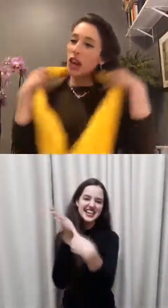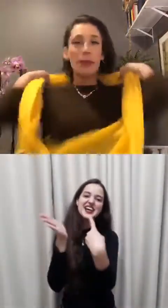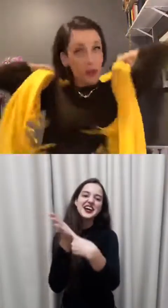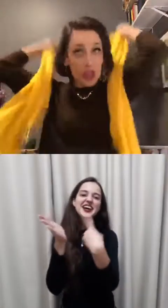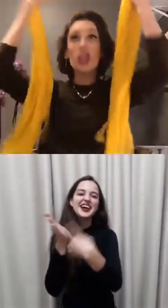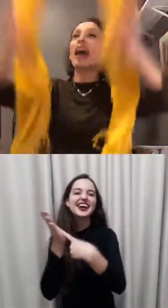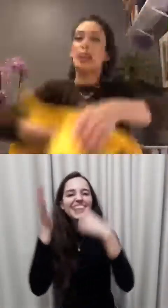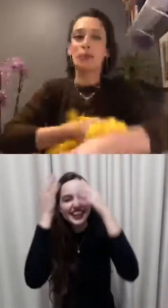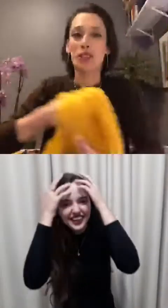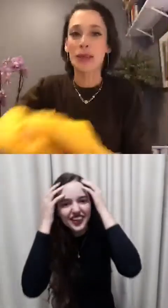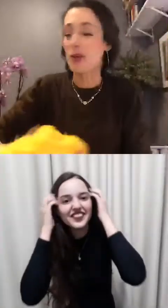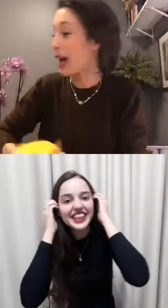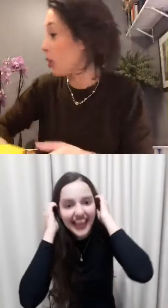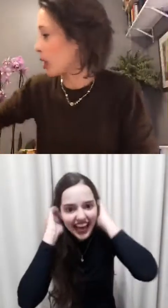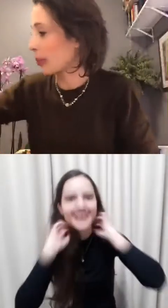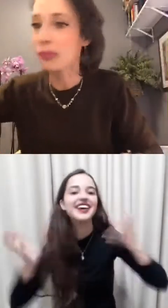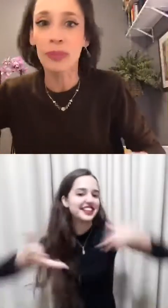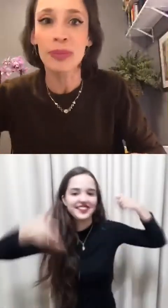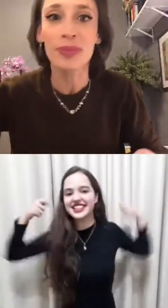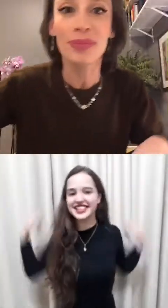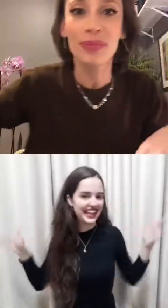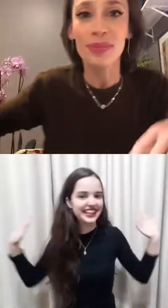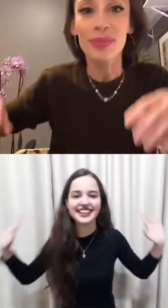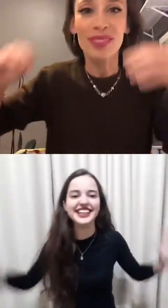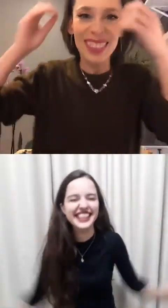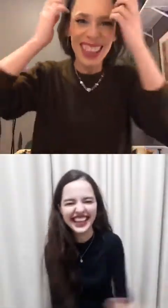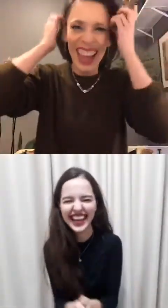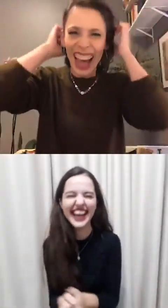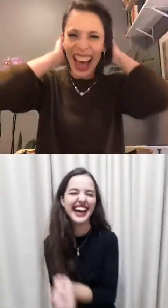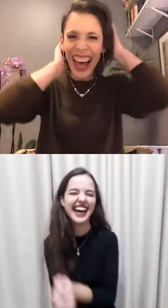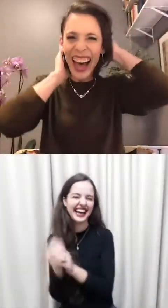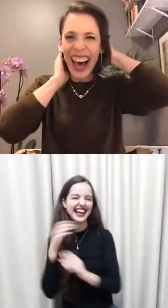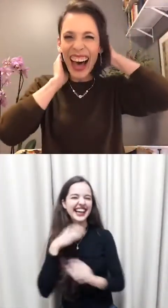você fale, porque já me deu calor. Combinado, eu também já tirei tudo.